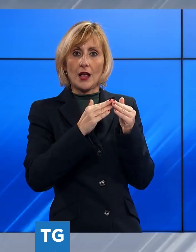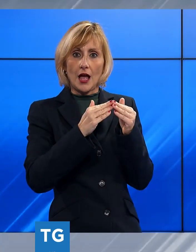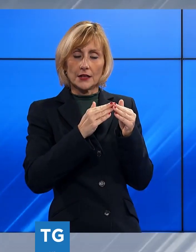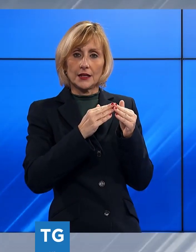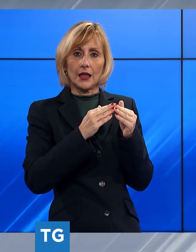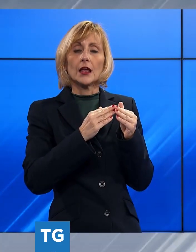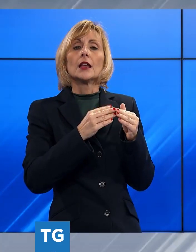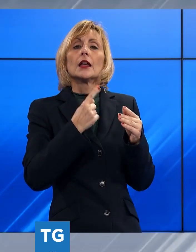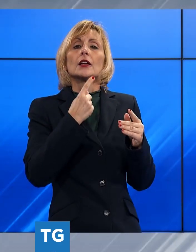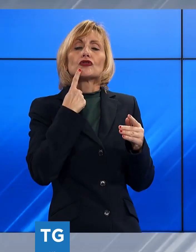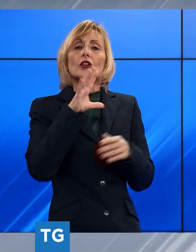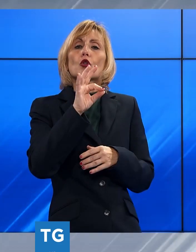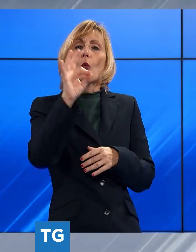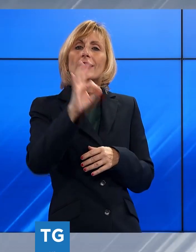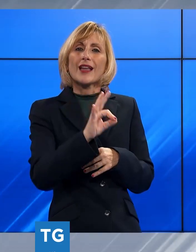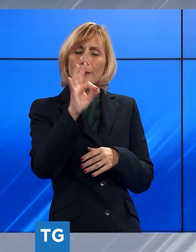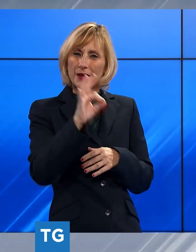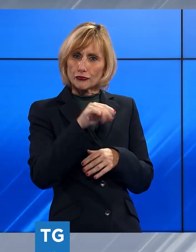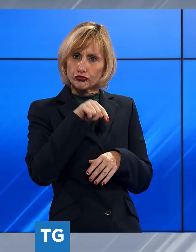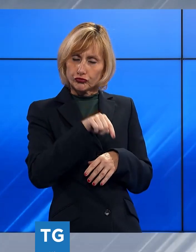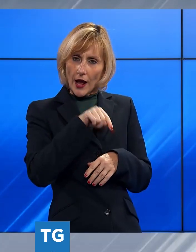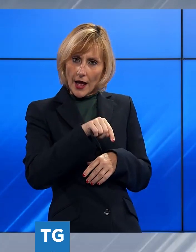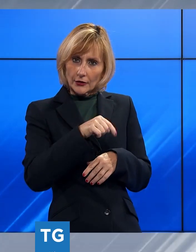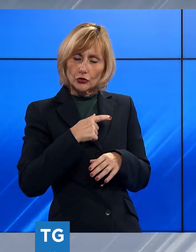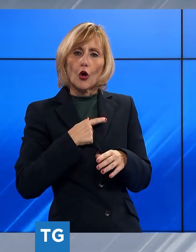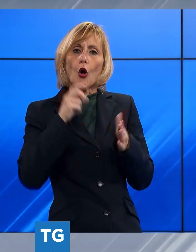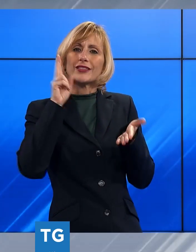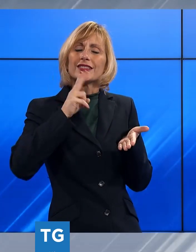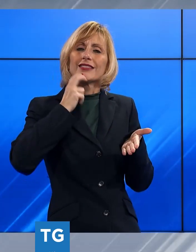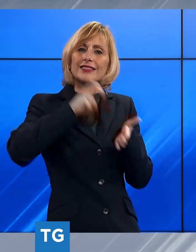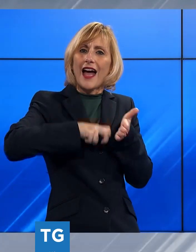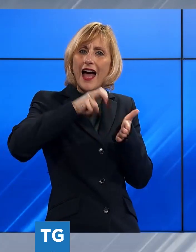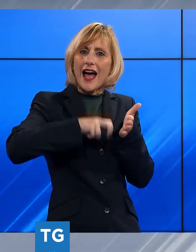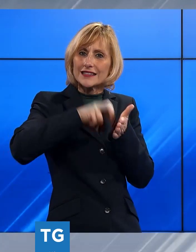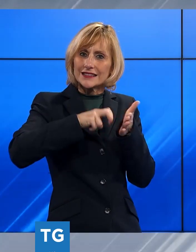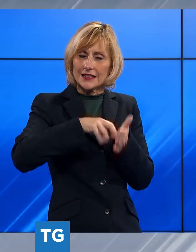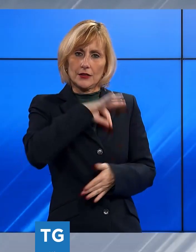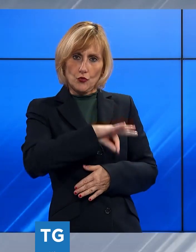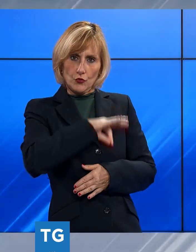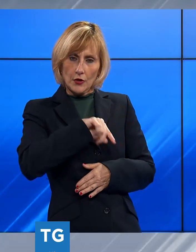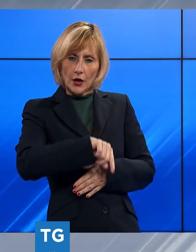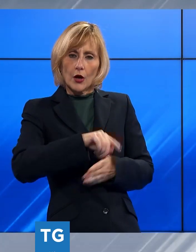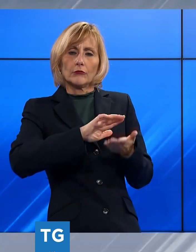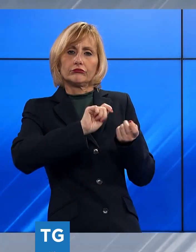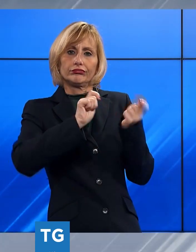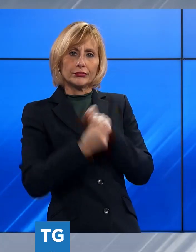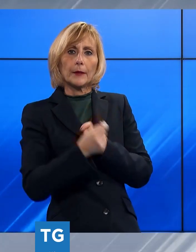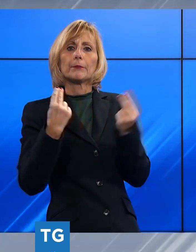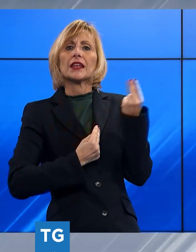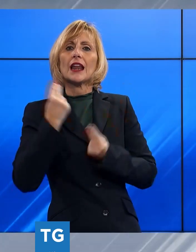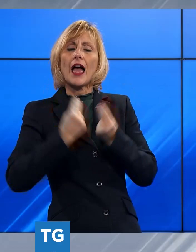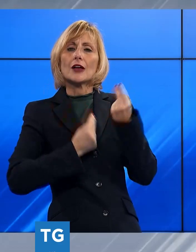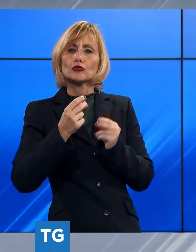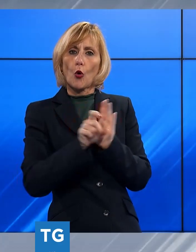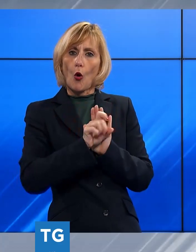seconde case il 50% delle imposte riscosse sarebbero state utilizzate nei bilanci dei comuni